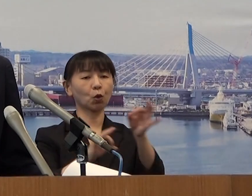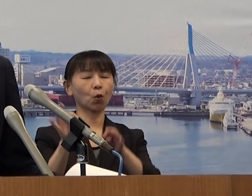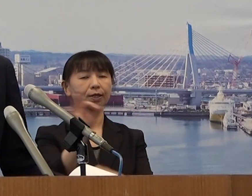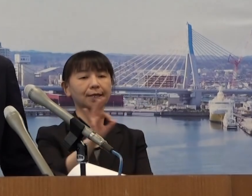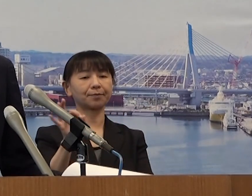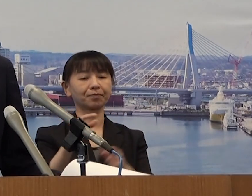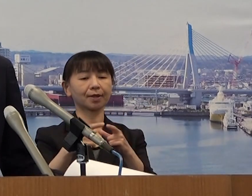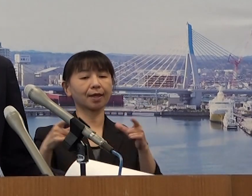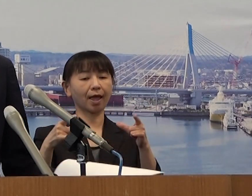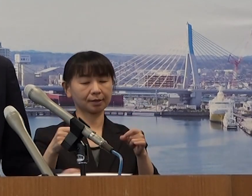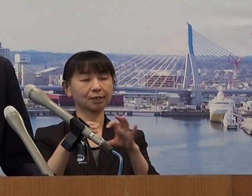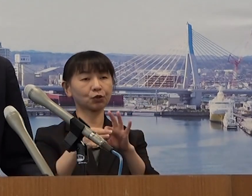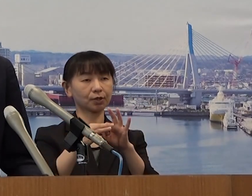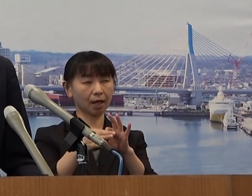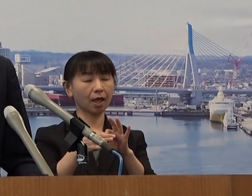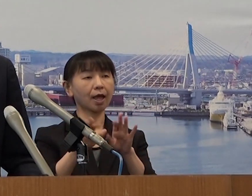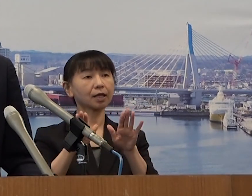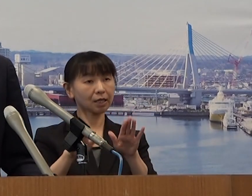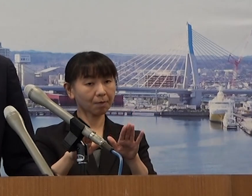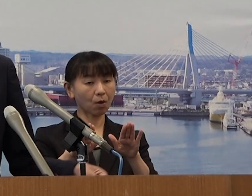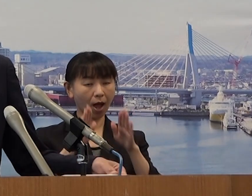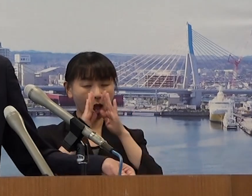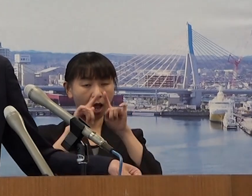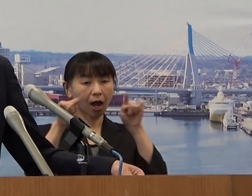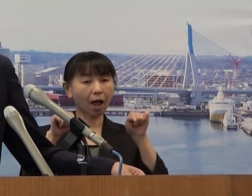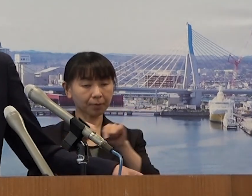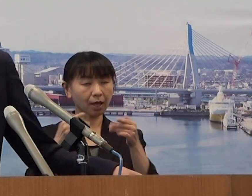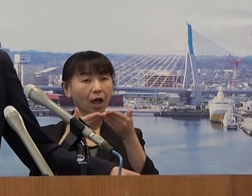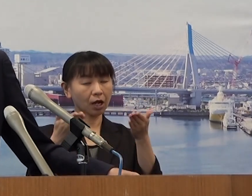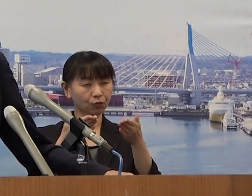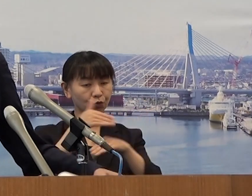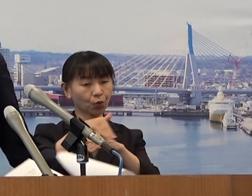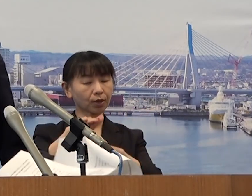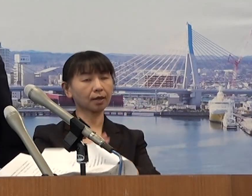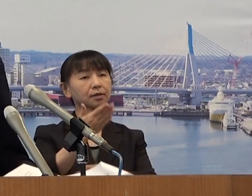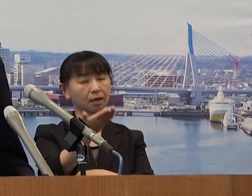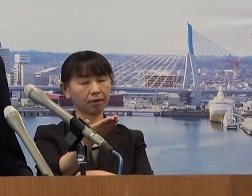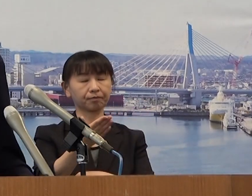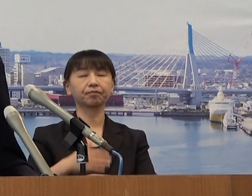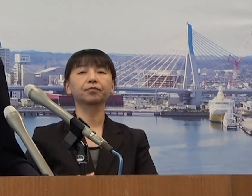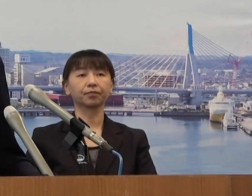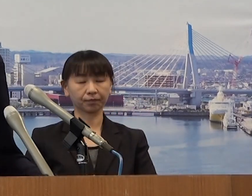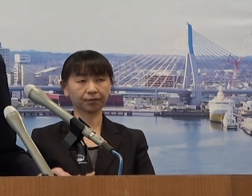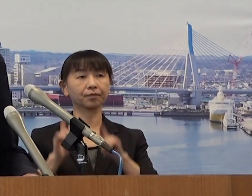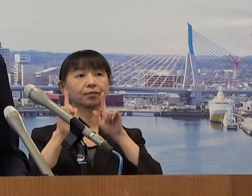これは、今想定されているのは紙での配布になるんでしょうか。 は